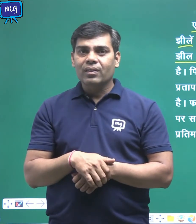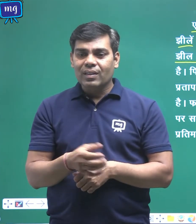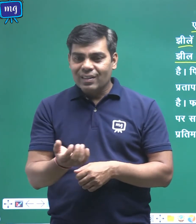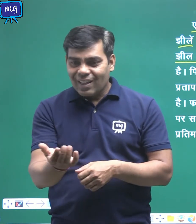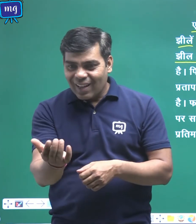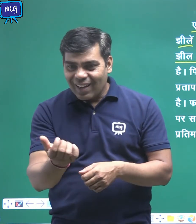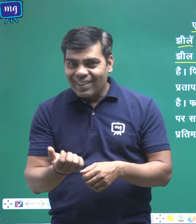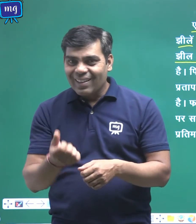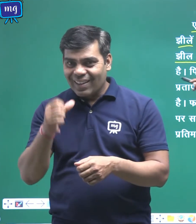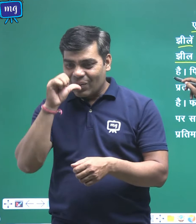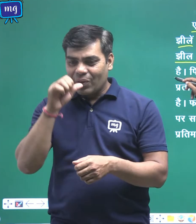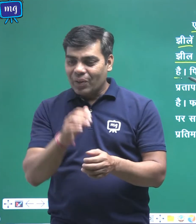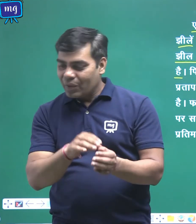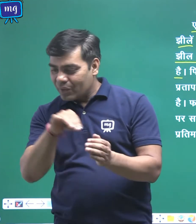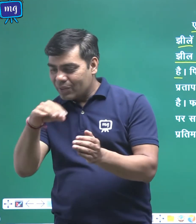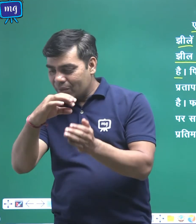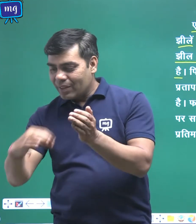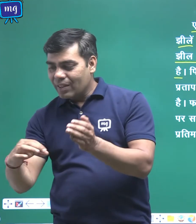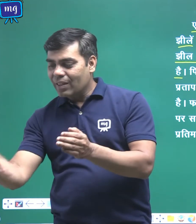आता है।